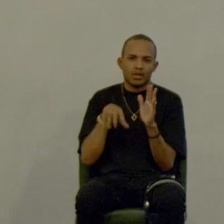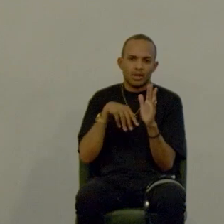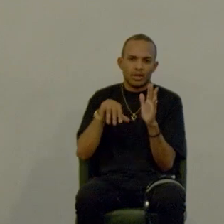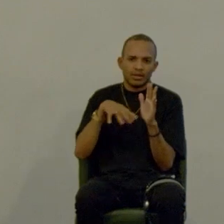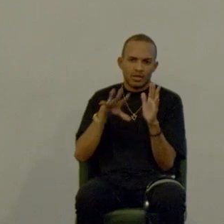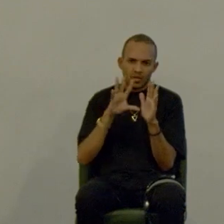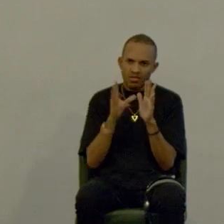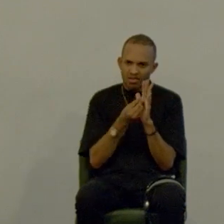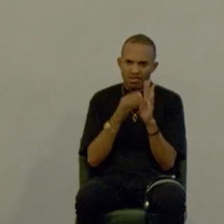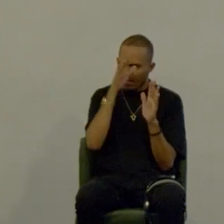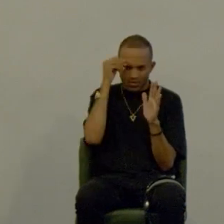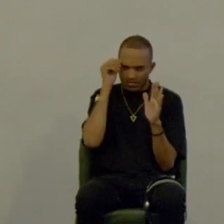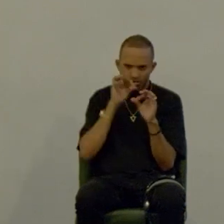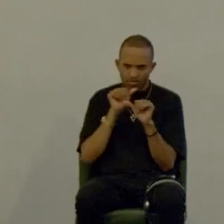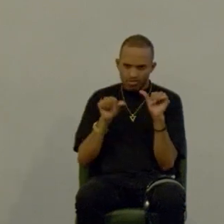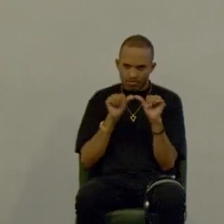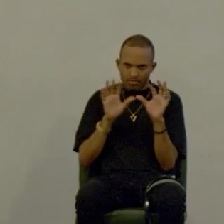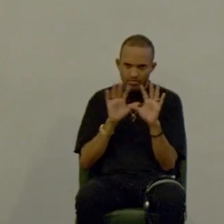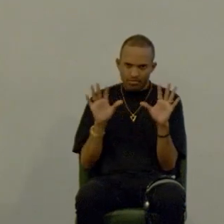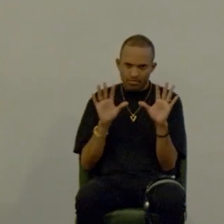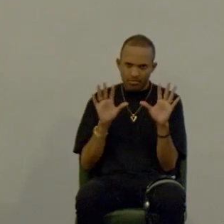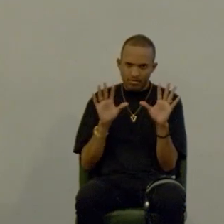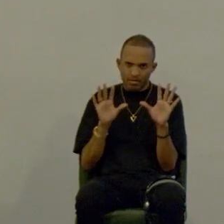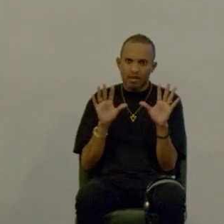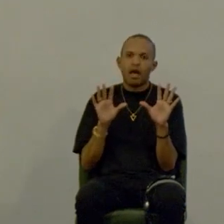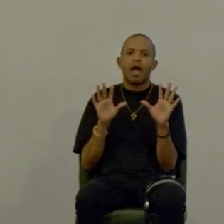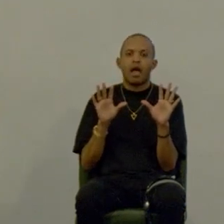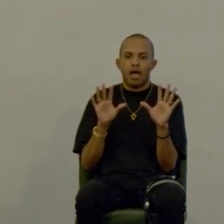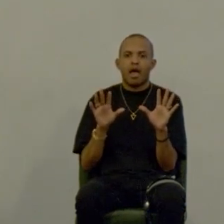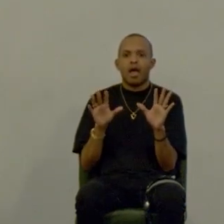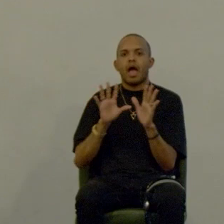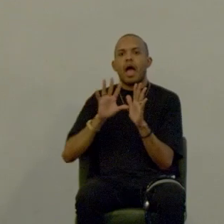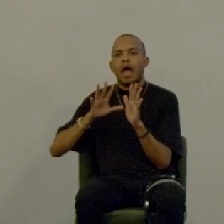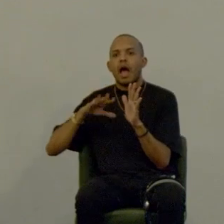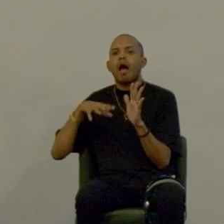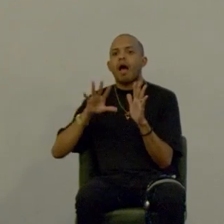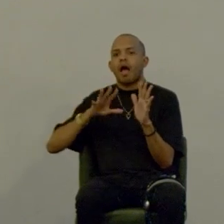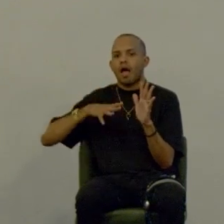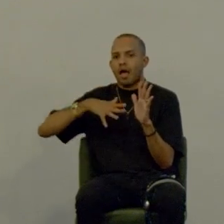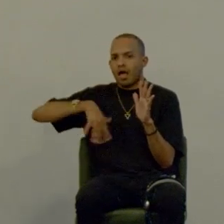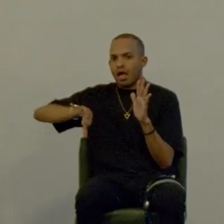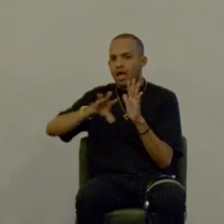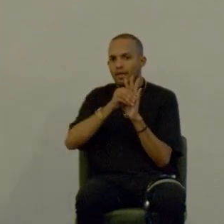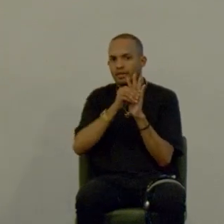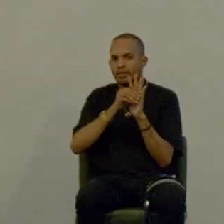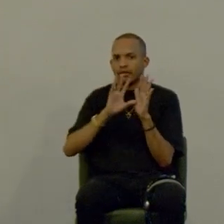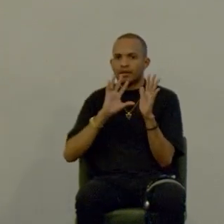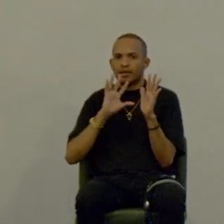uma herança que é biocultural, né? A floresta amazônica, as florestas tropicais, elas têm essa imagem muito